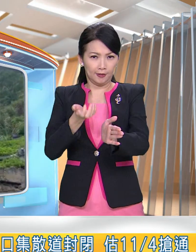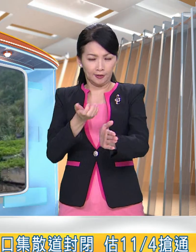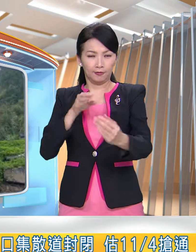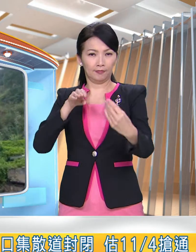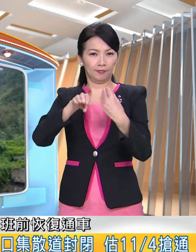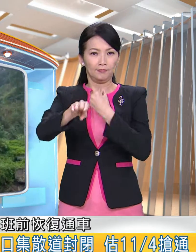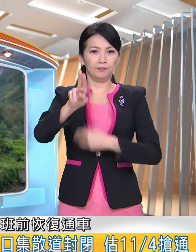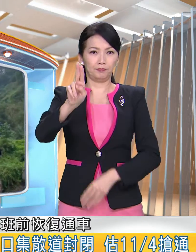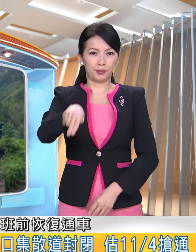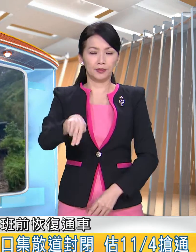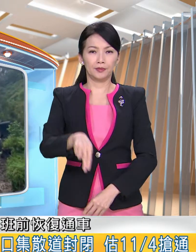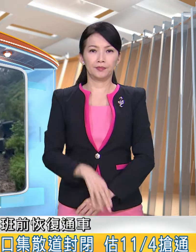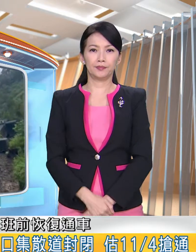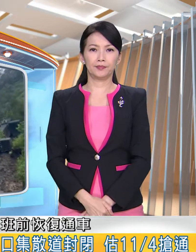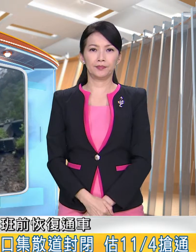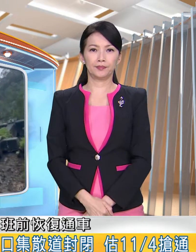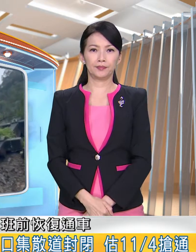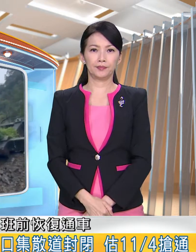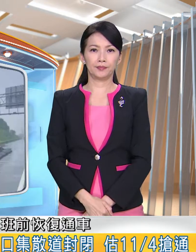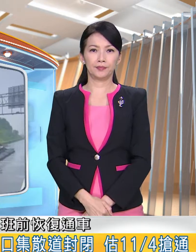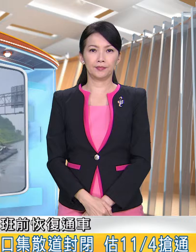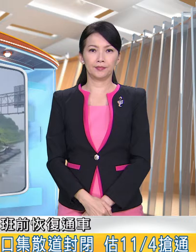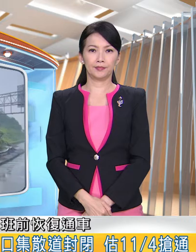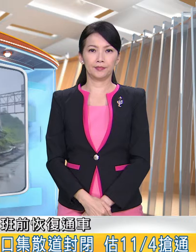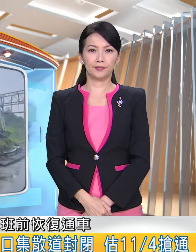也就是礼拜五下班前恢复通车。